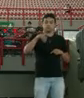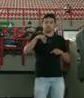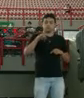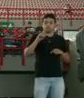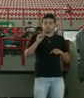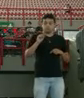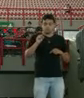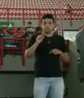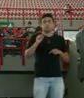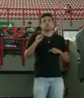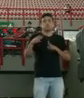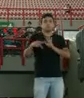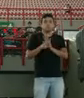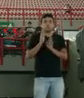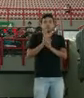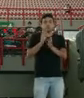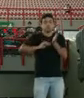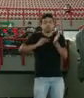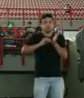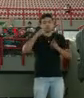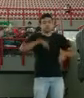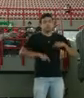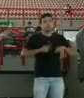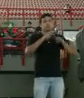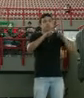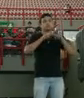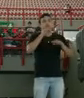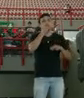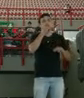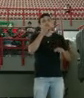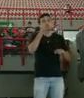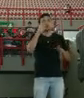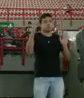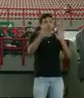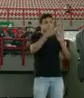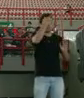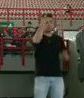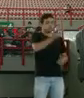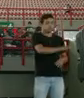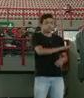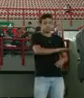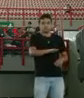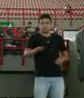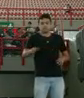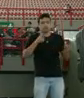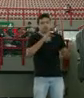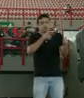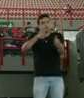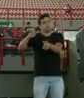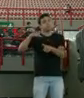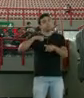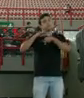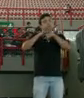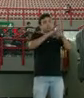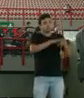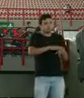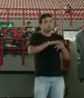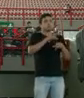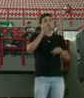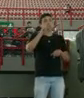é o único tipo de nanismo, tá? Não vamos sair por aí agora pegando quem é baixinho e dizendo, tu tem nanismo hipofisário. Às vezes